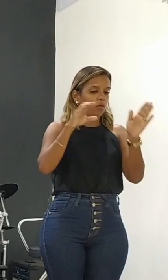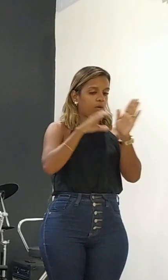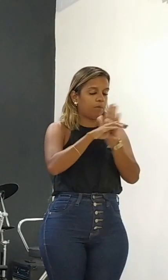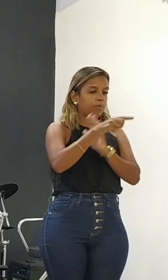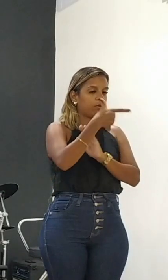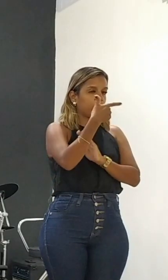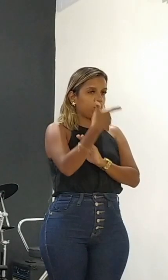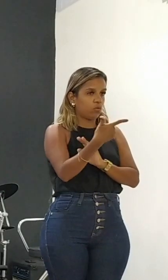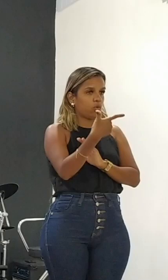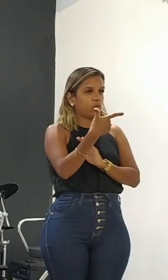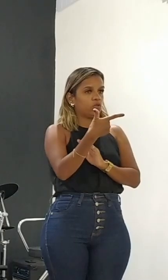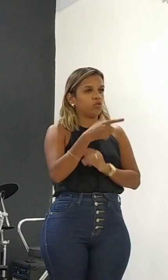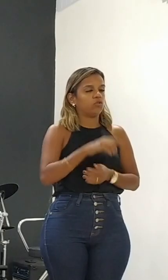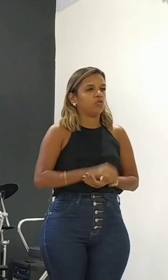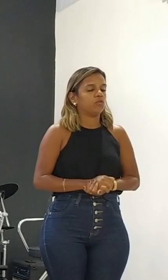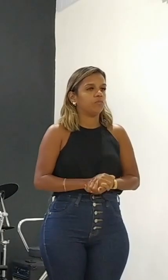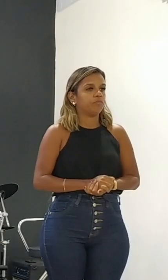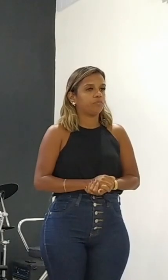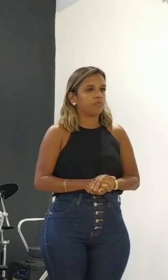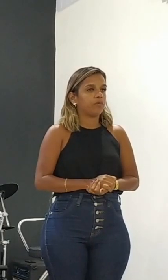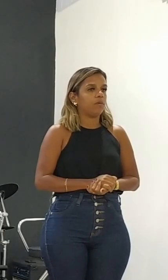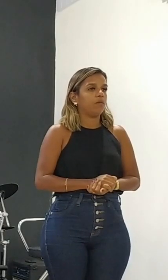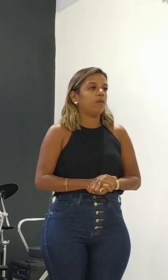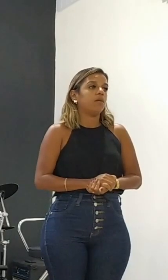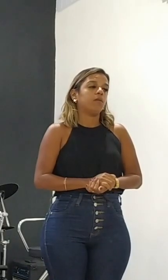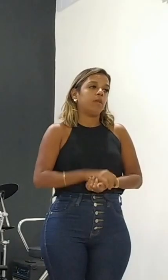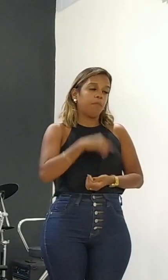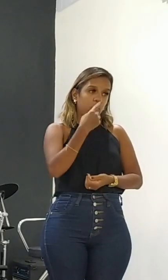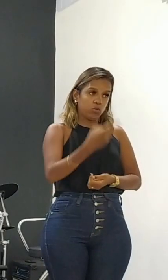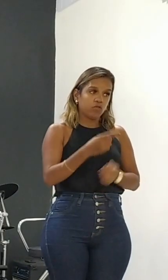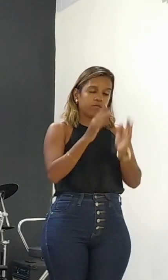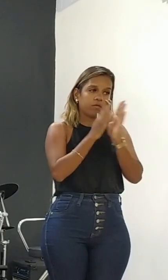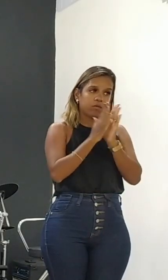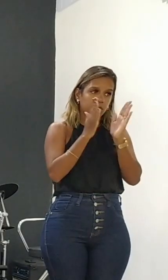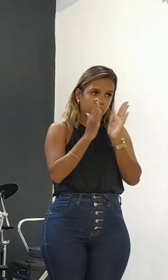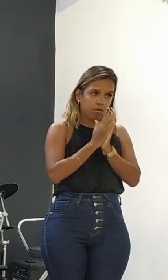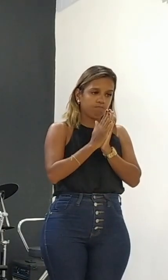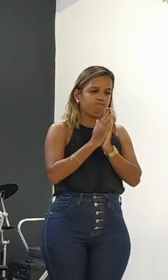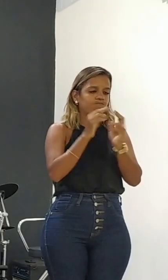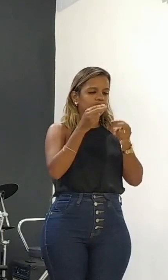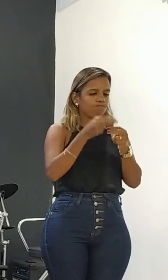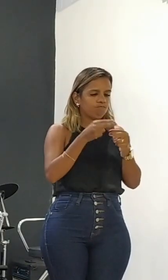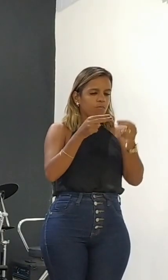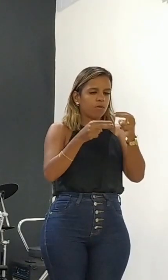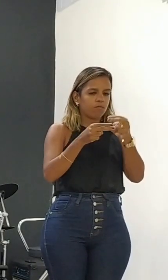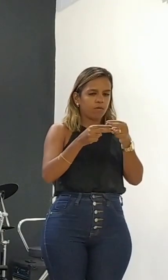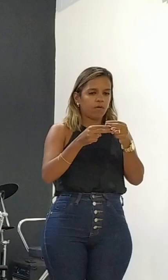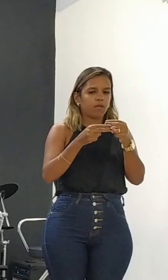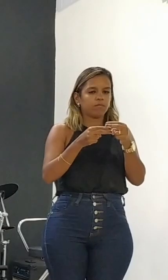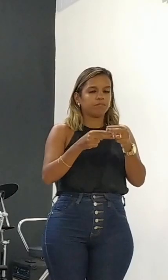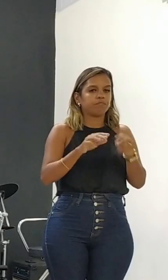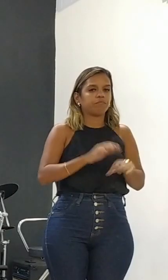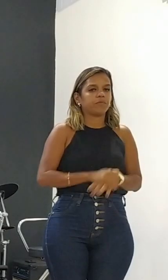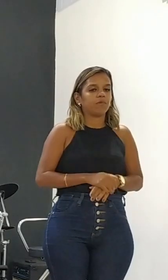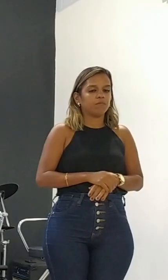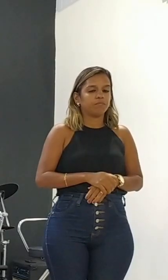capítulo 2, depois dele fazer toda essa oração, ele vai lá e entra diante do rei para servir o